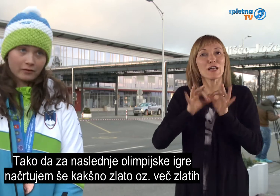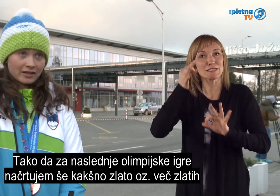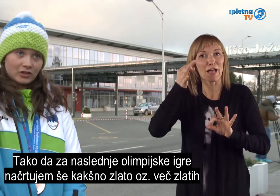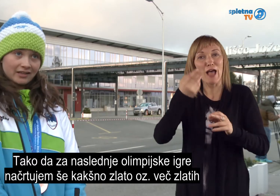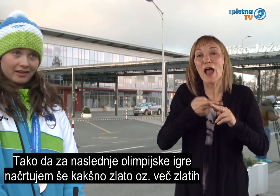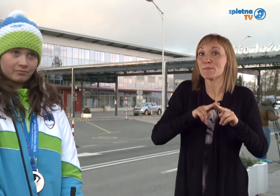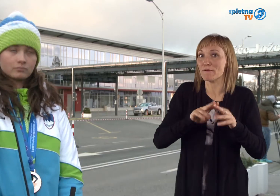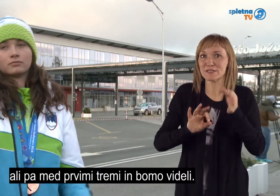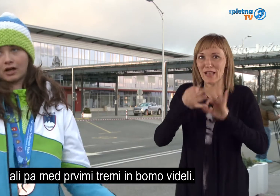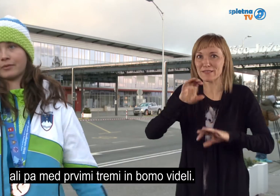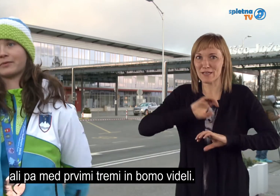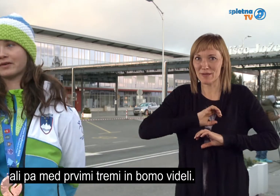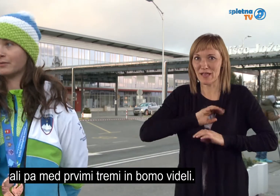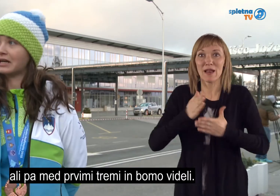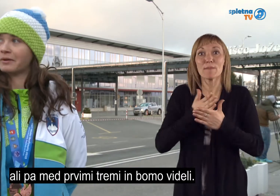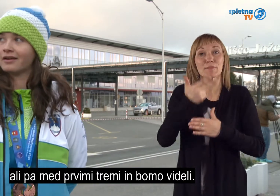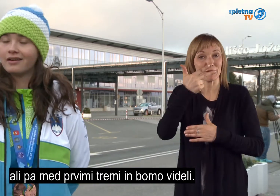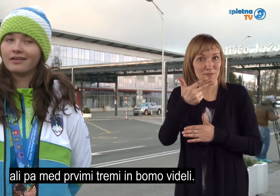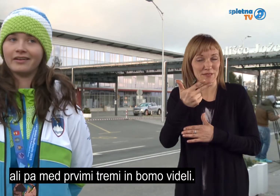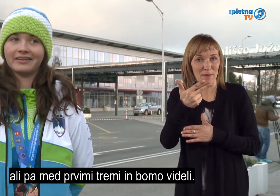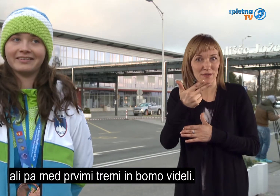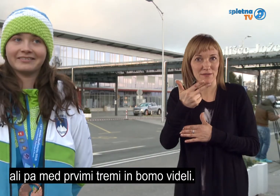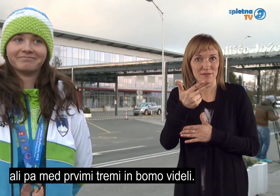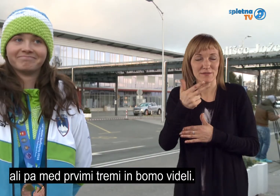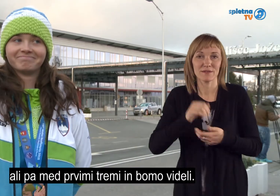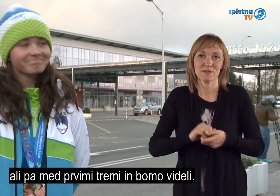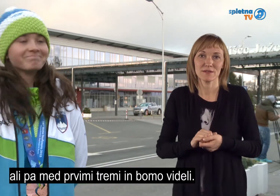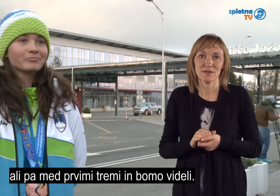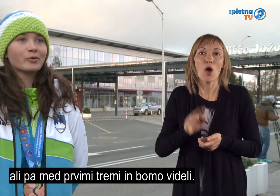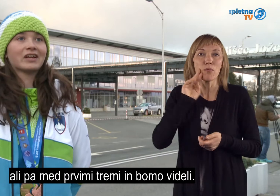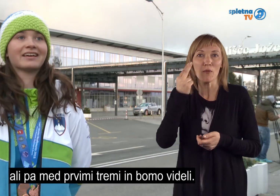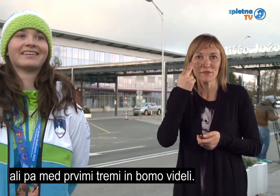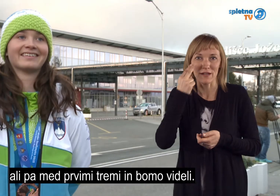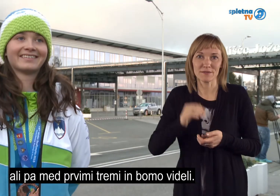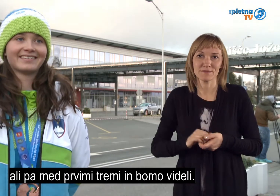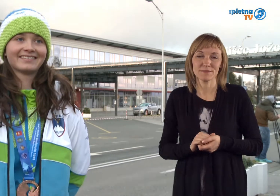več zlatih ali pa med prvimi 3 in bomo videli.